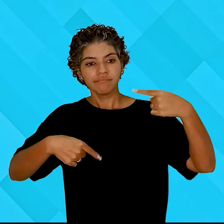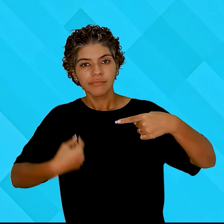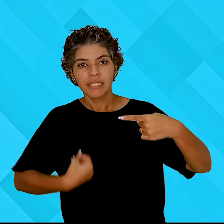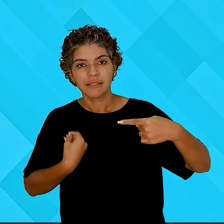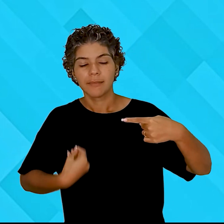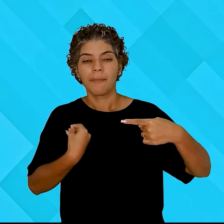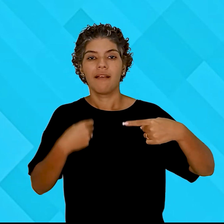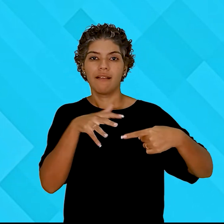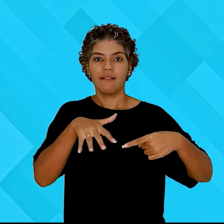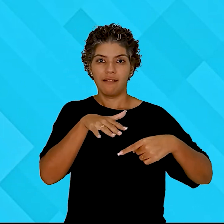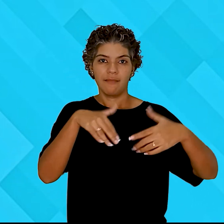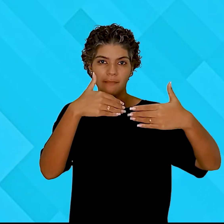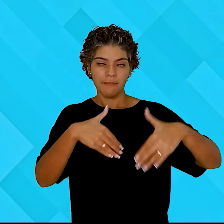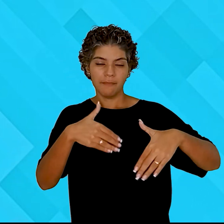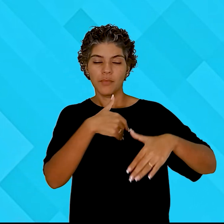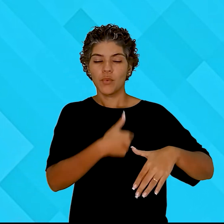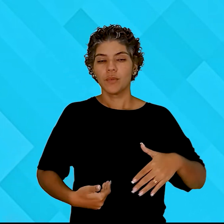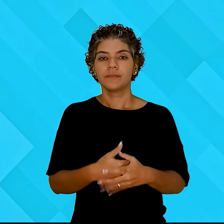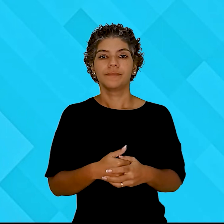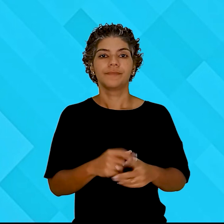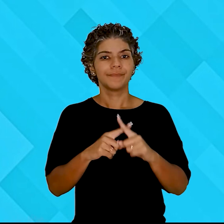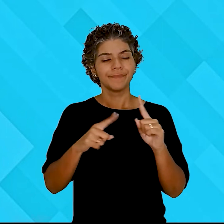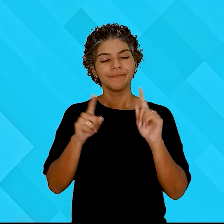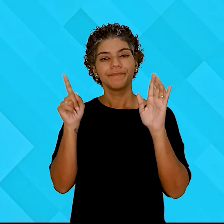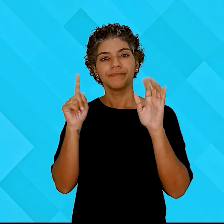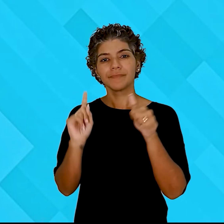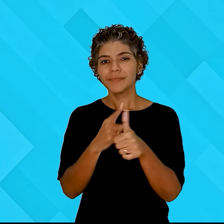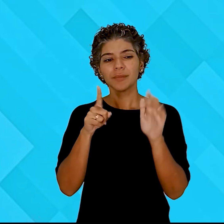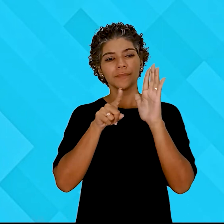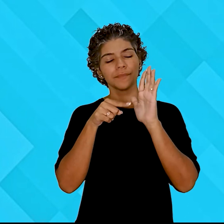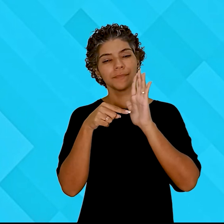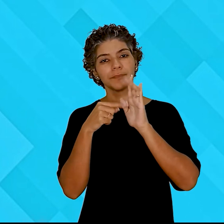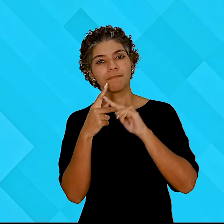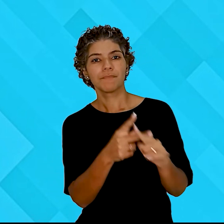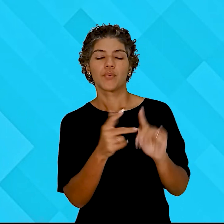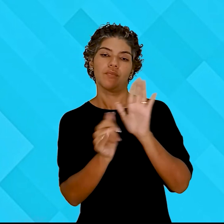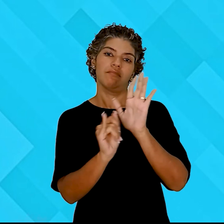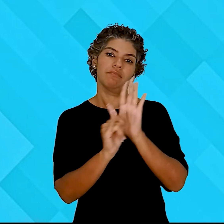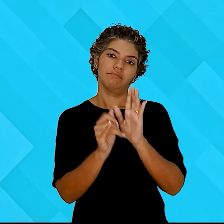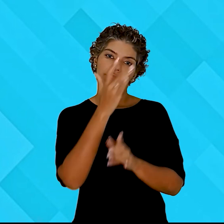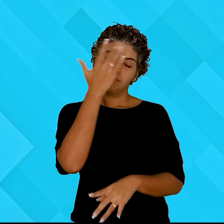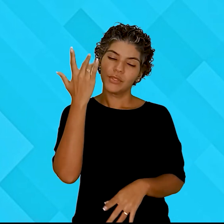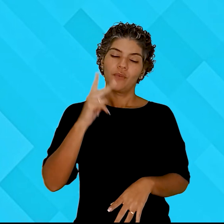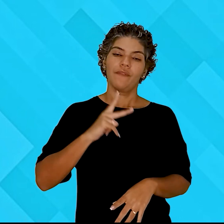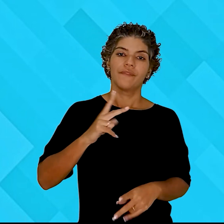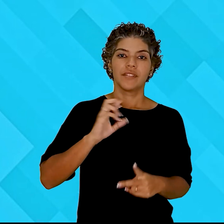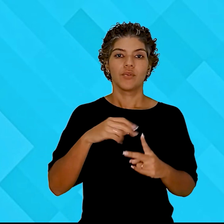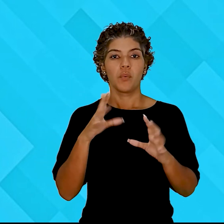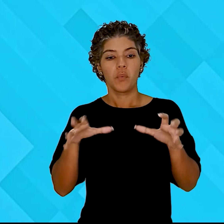procurar primeiro os editais para pessoa física, os editais que são para coletivos, onde você possa participar com um grupo sem uma pessoa jurídica. Ver se aquilo de